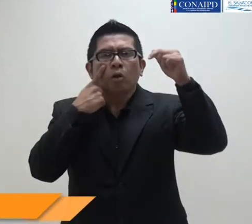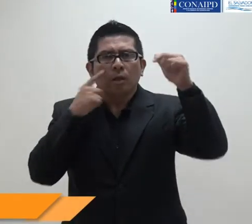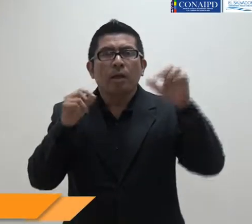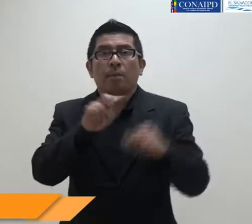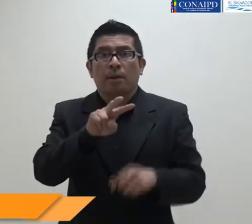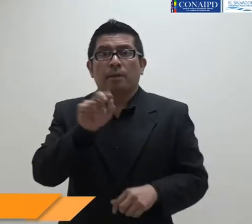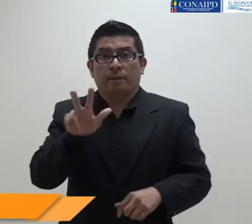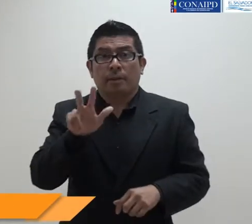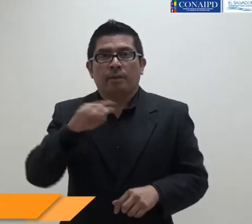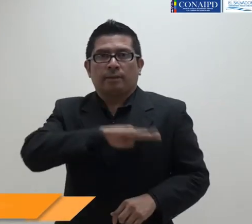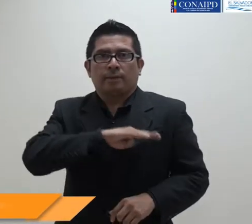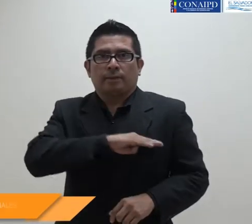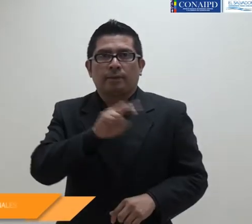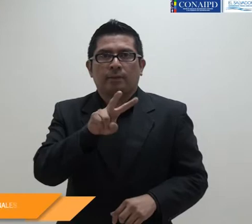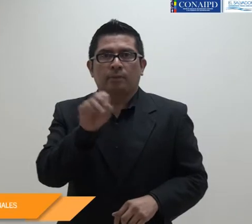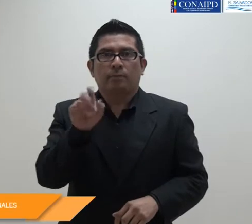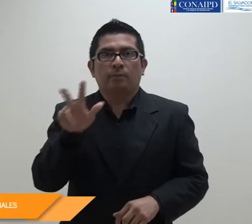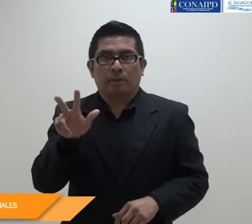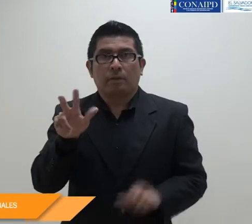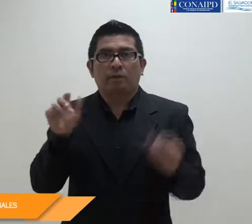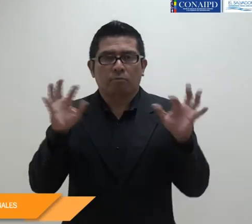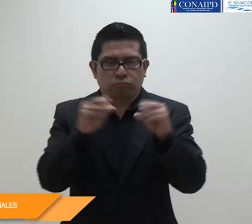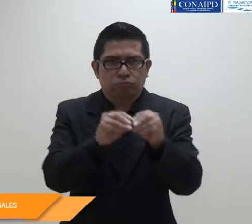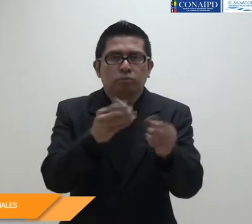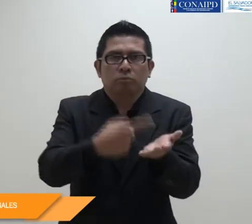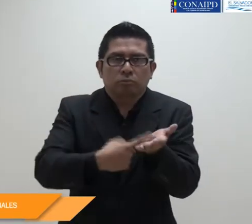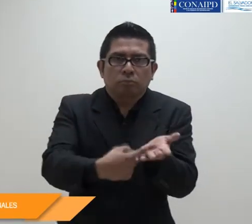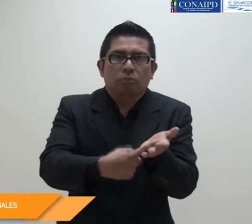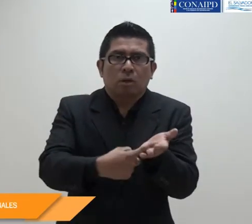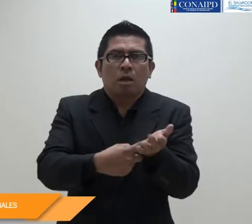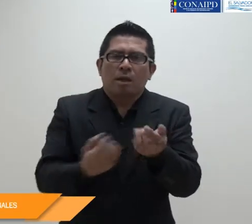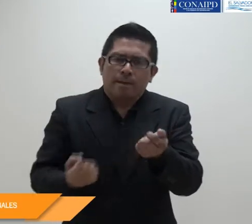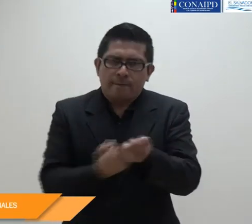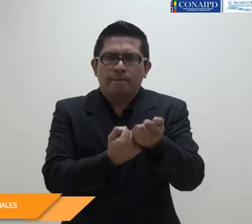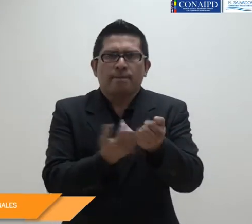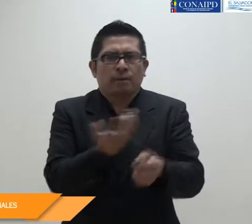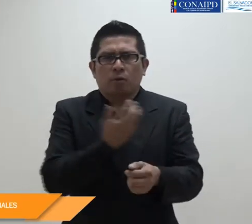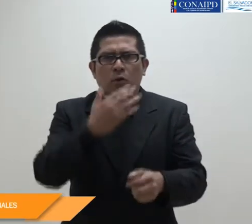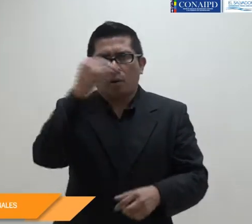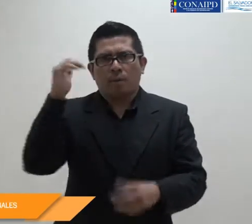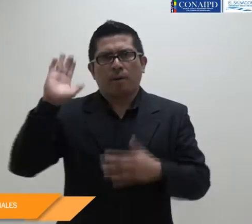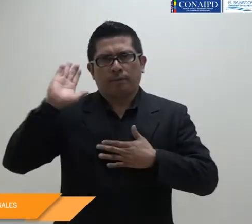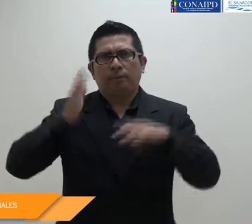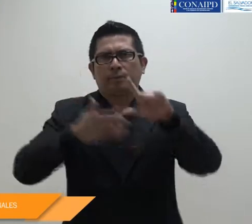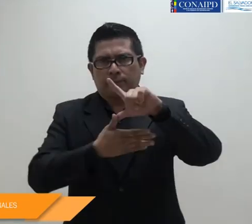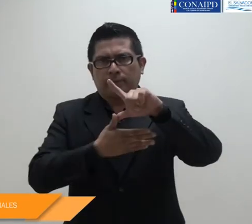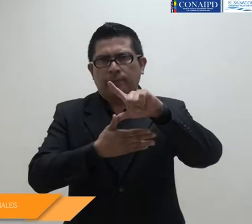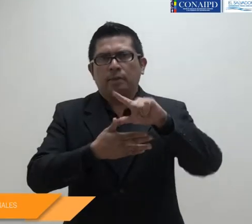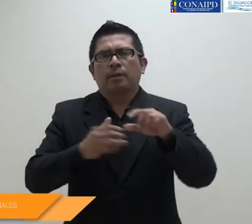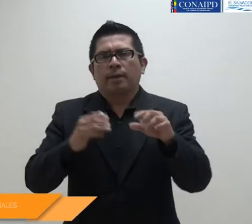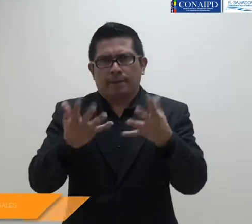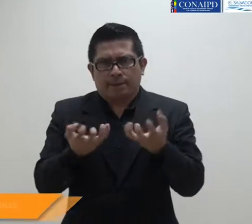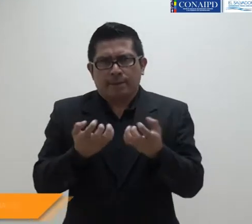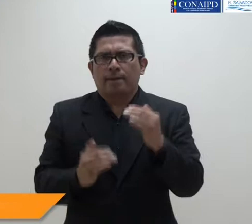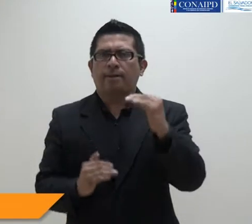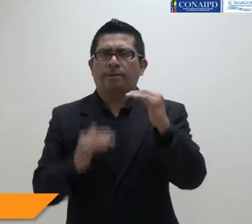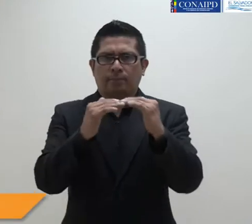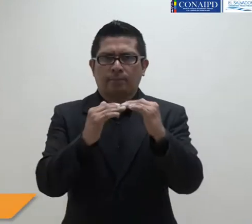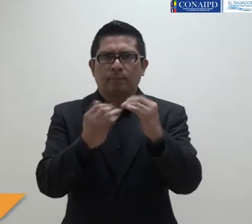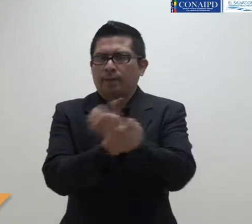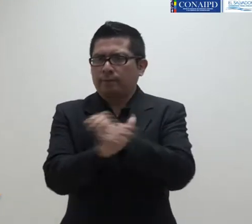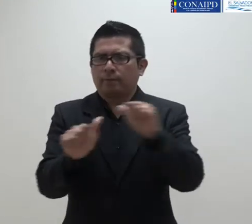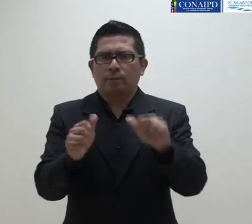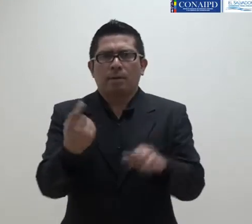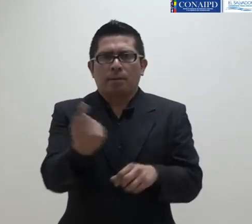el 23 de septiembre de 2013, y reforzar así el compromiso de los países de las Américas para promover la igualdad y la autonomía de